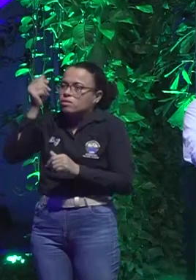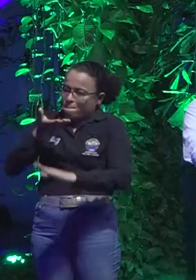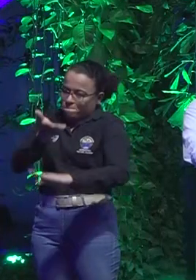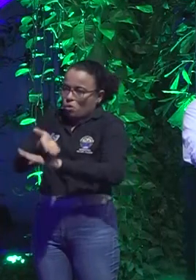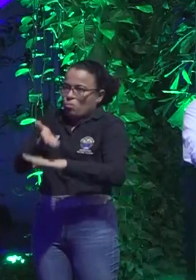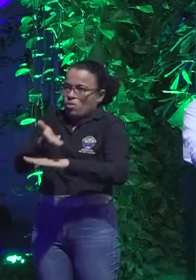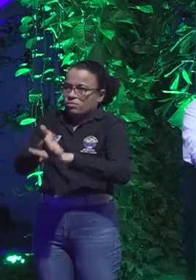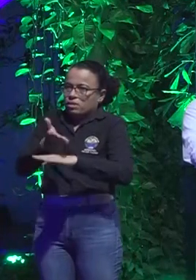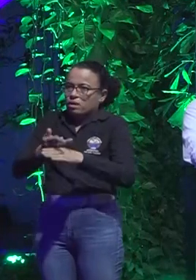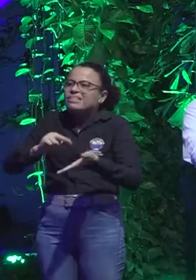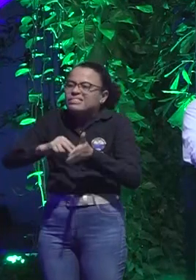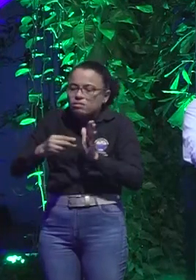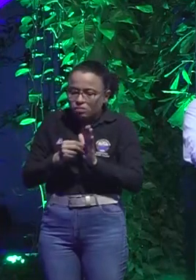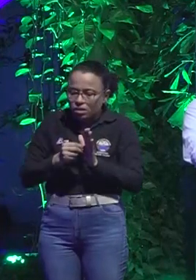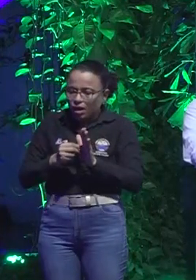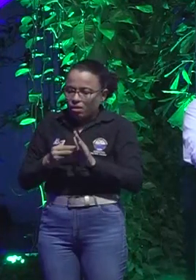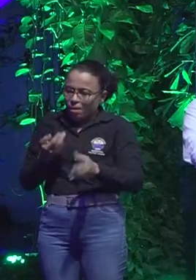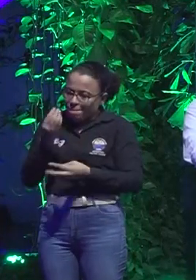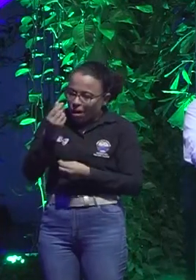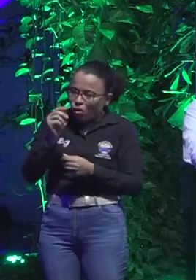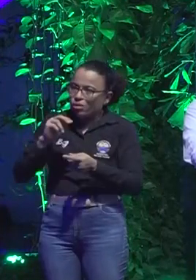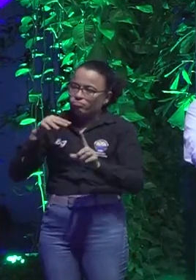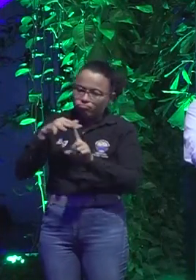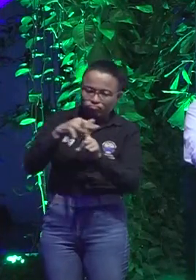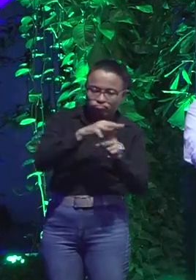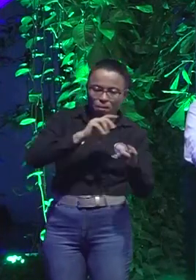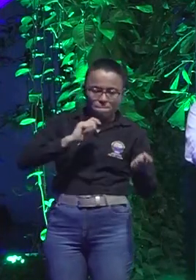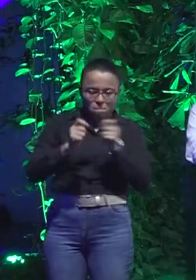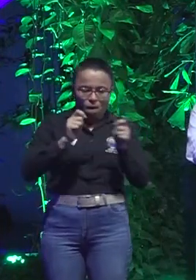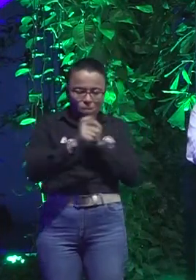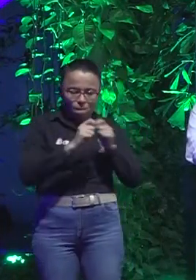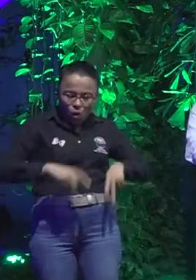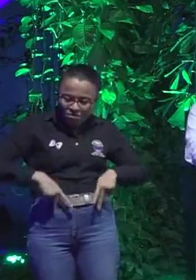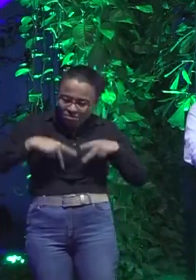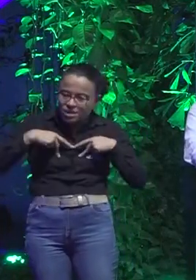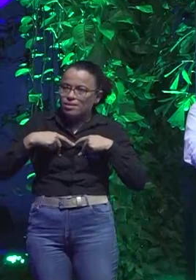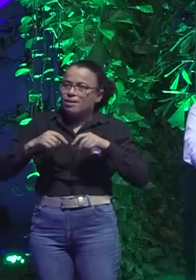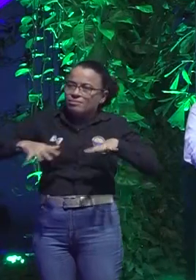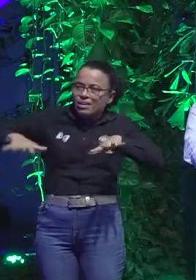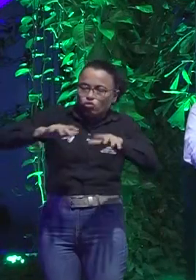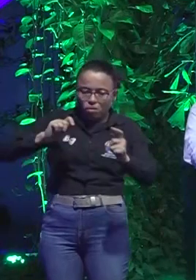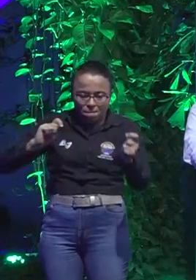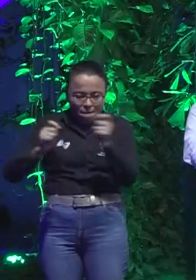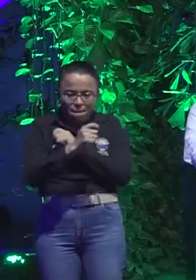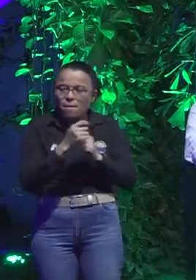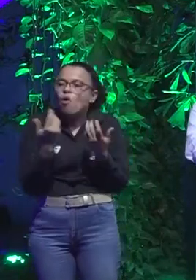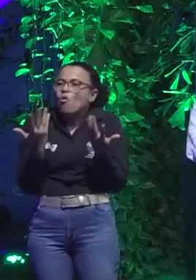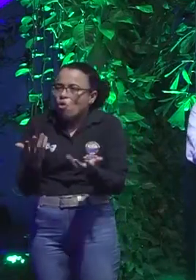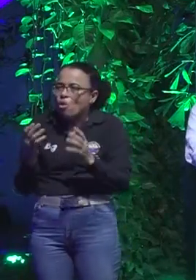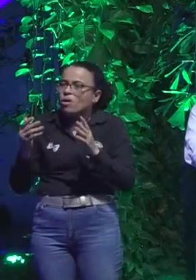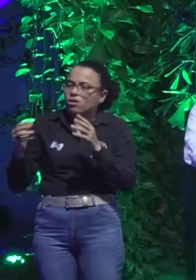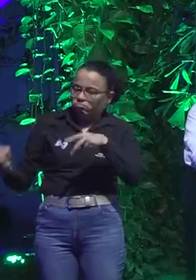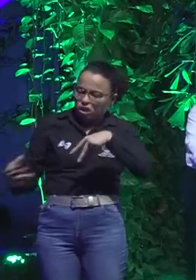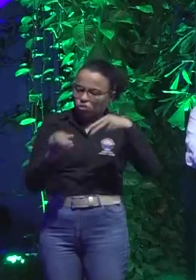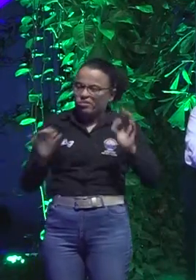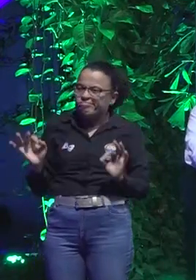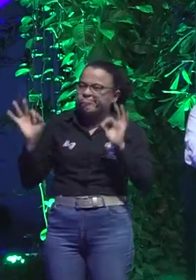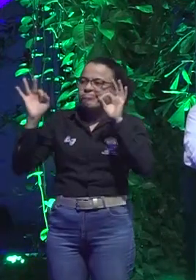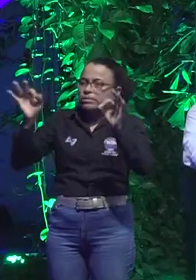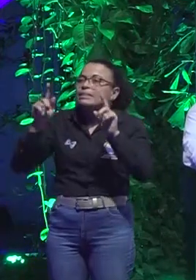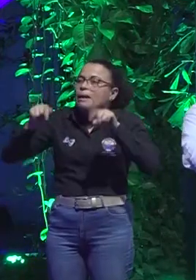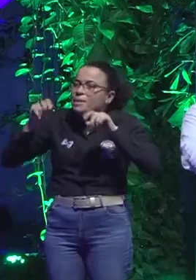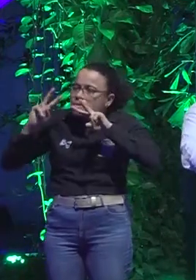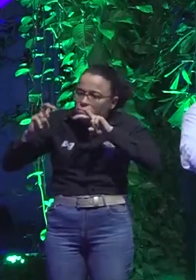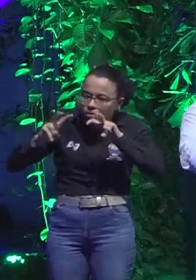una institución que transforma vidas y territorios a partir de la educación de alta calidad y a partir de la investigación. Nosotros no damos clases, nosotros no